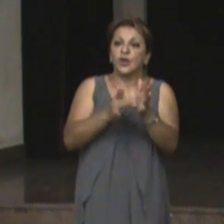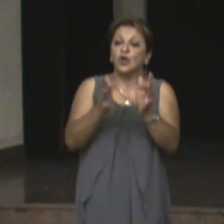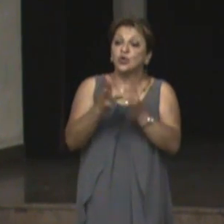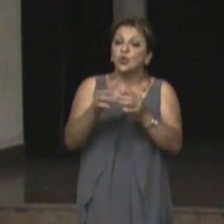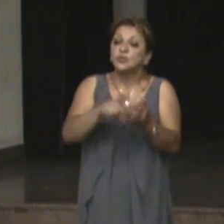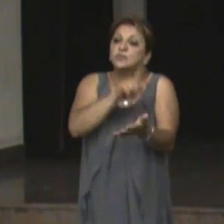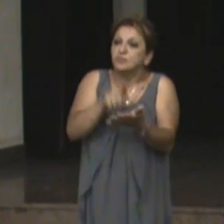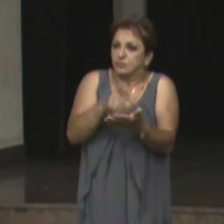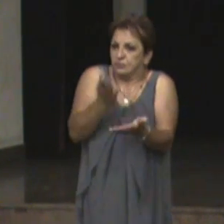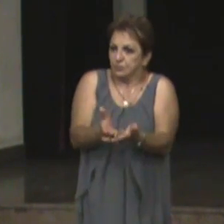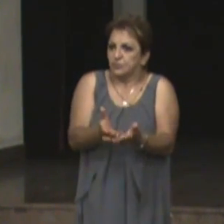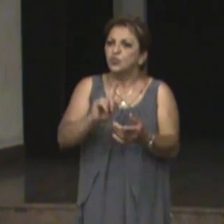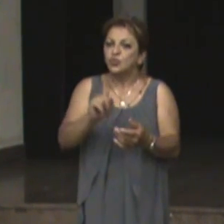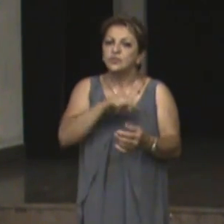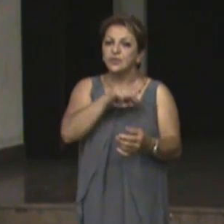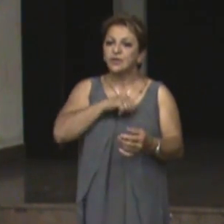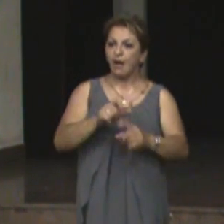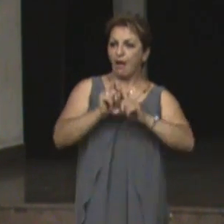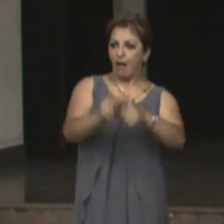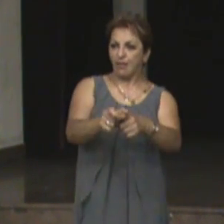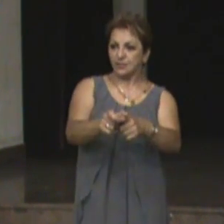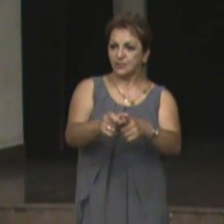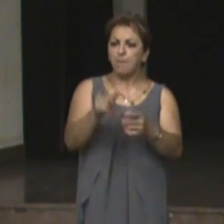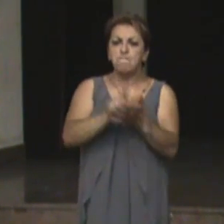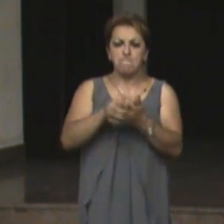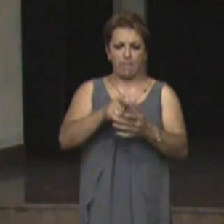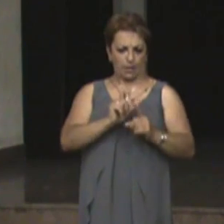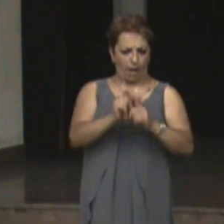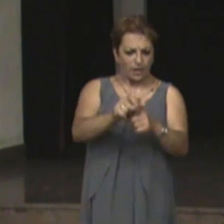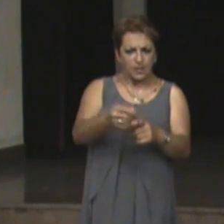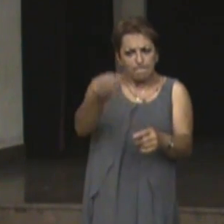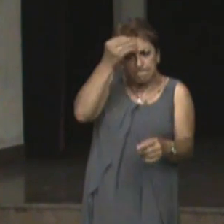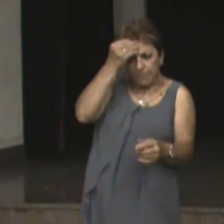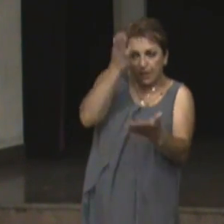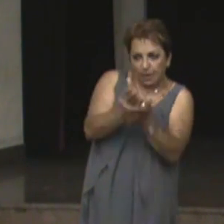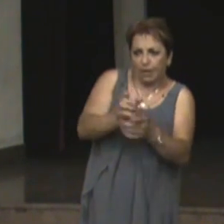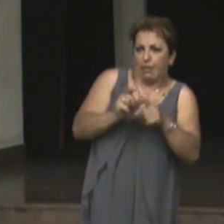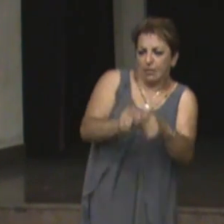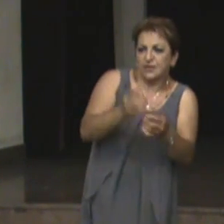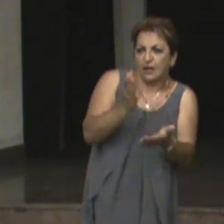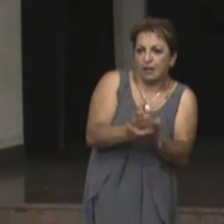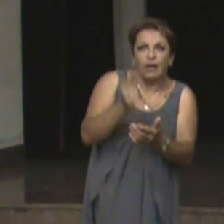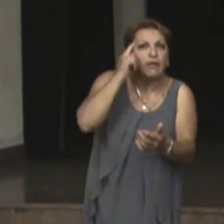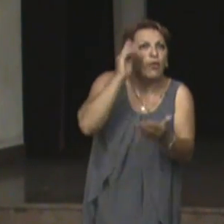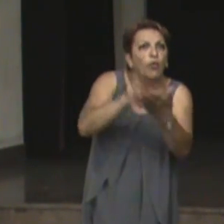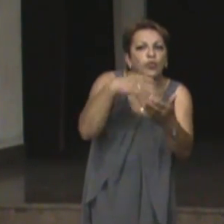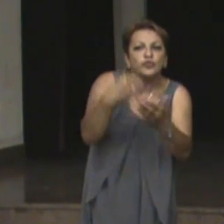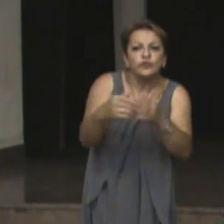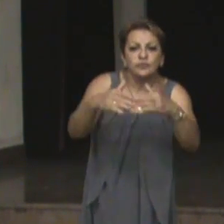Քրիստոս խնդիր ուներ իր ասելիքը, բուն ասելիքը, ինչ որ կերպ